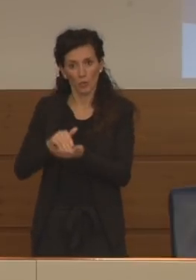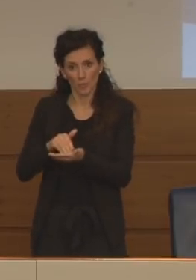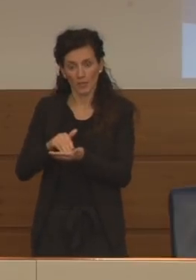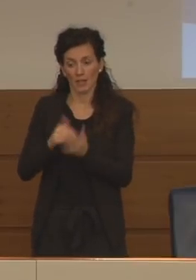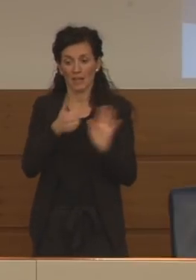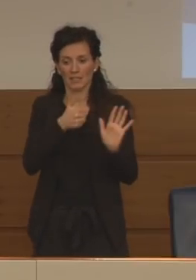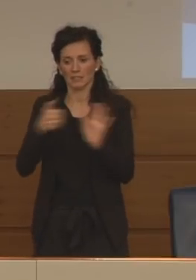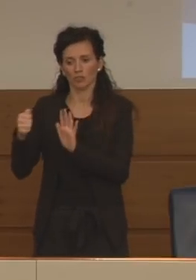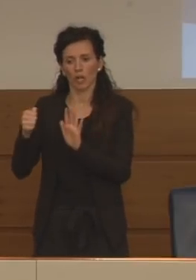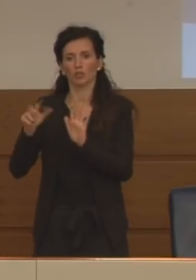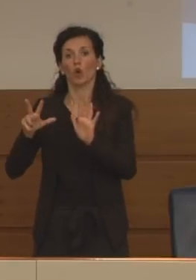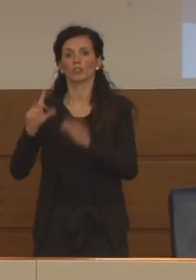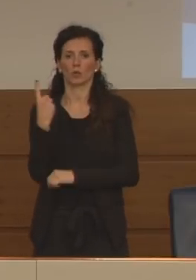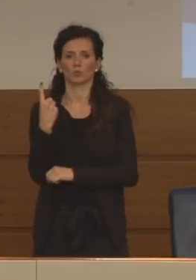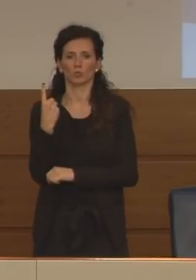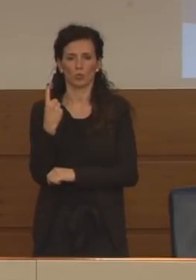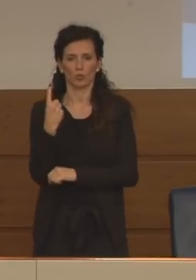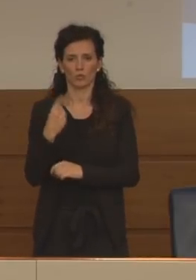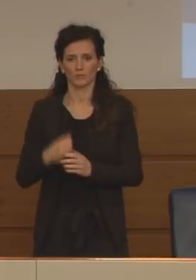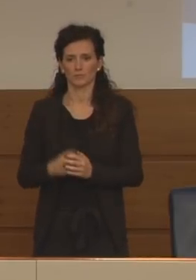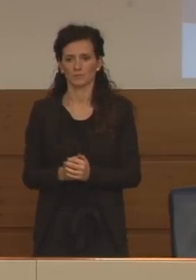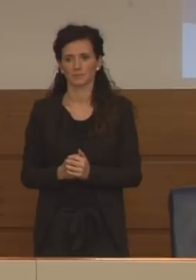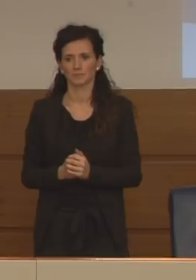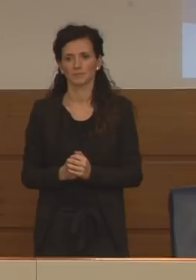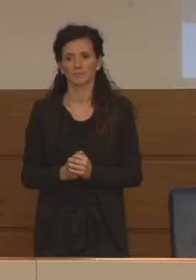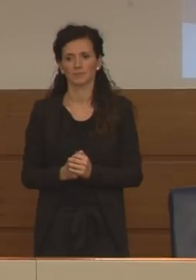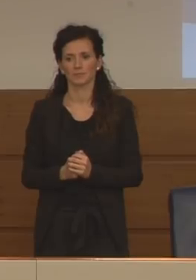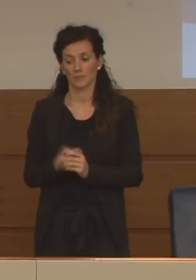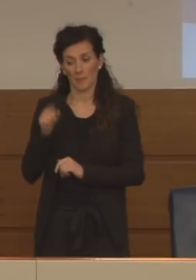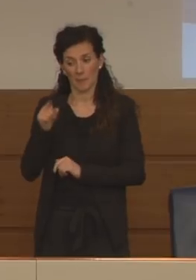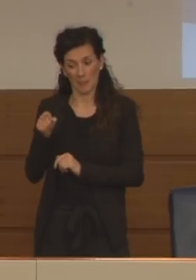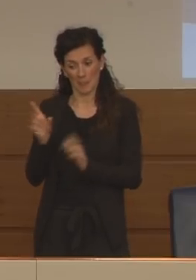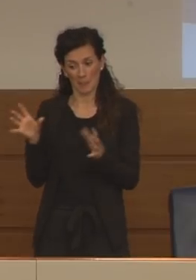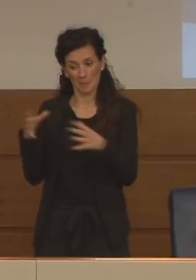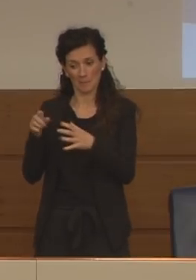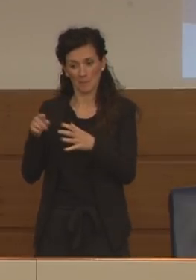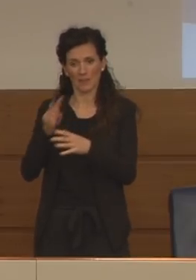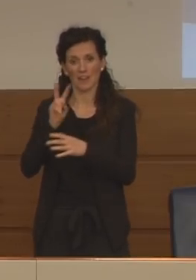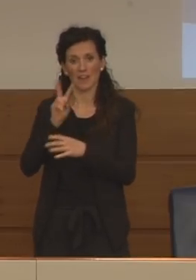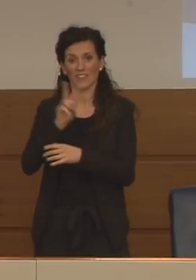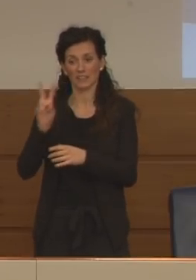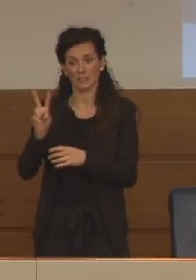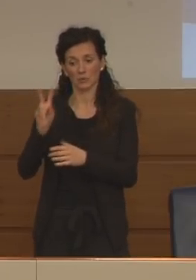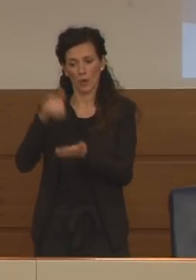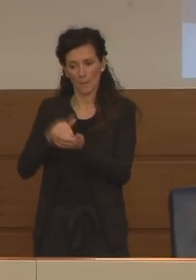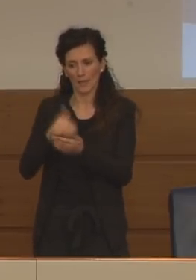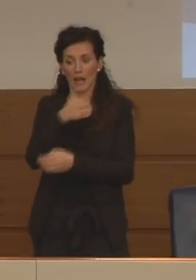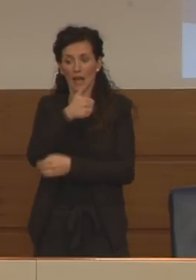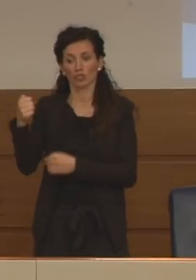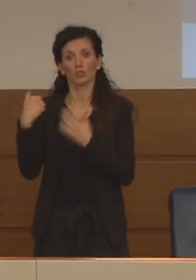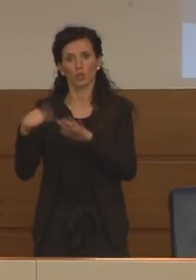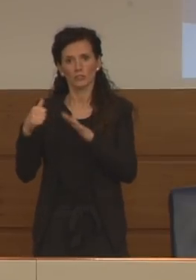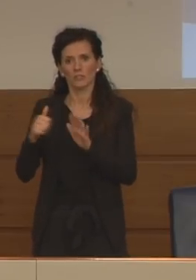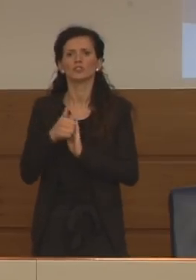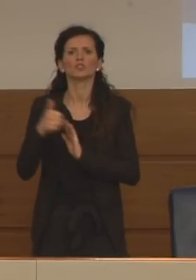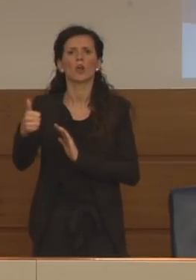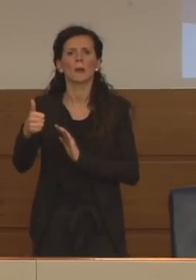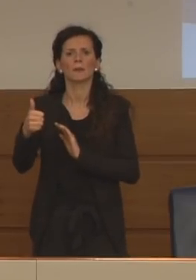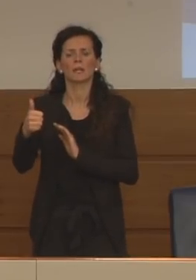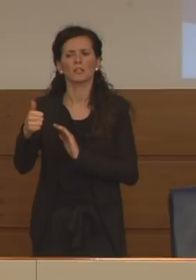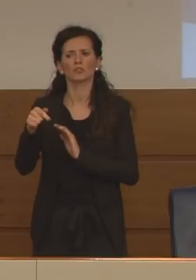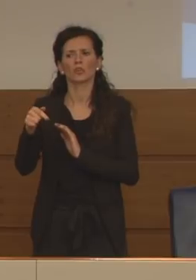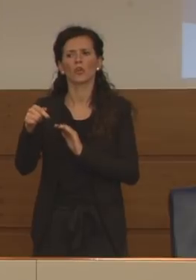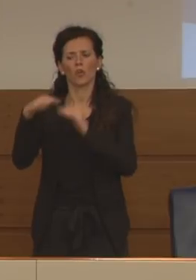cioè 681 di queste 22.116 sono isolamento senza